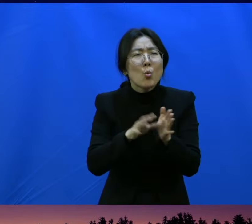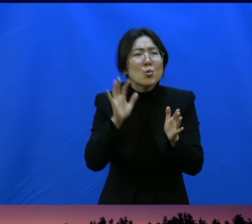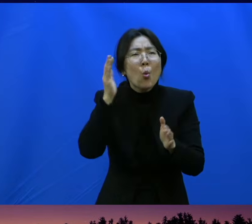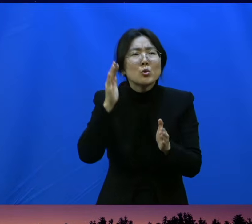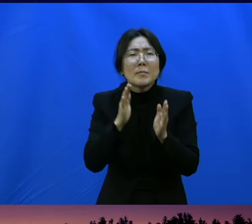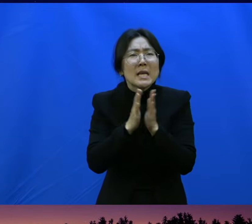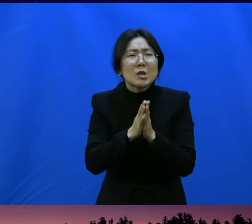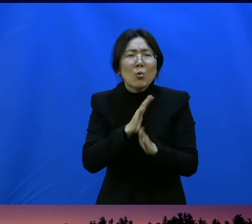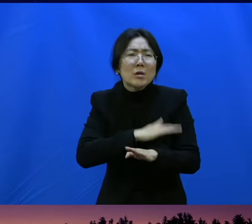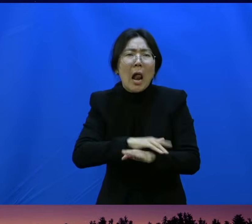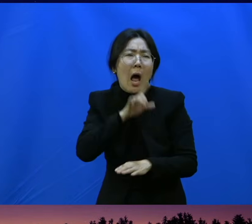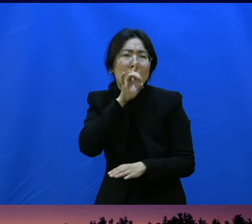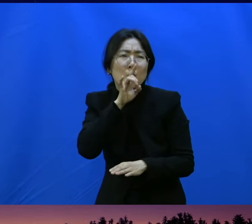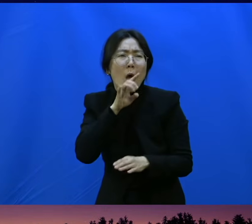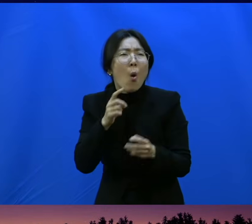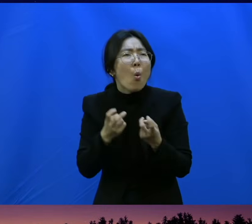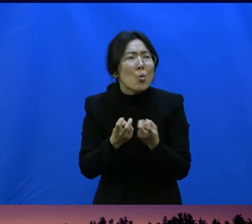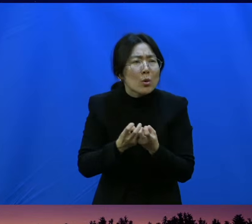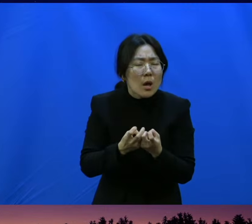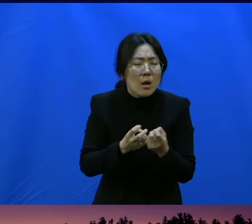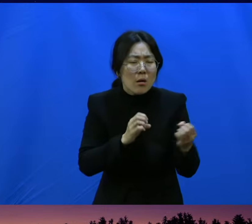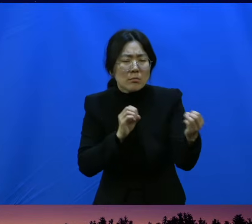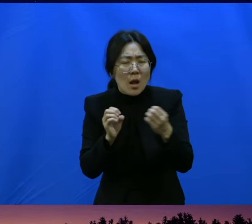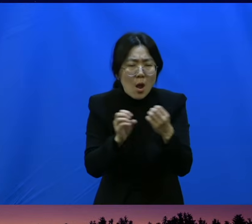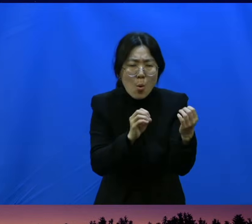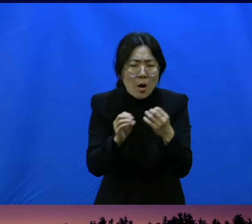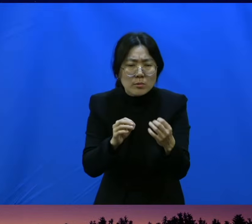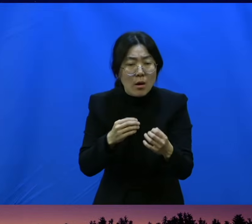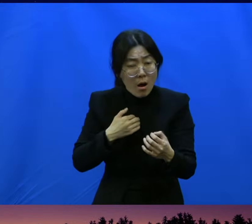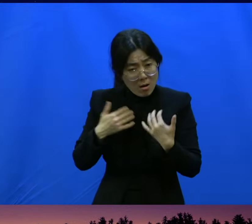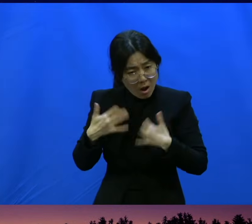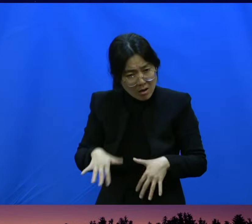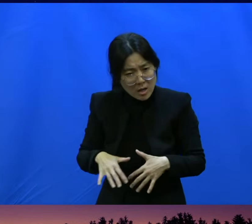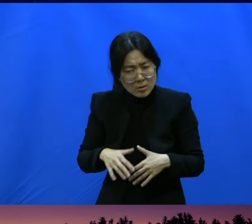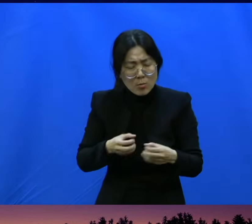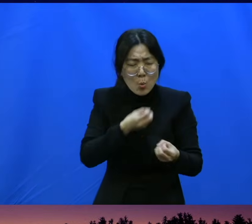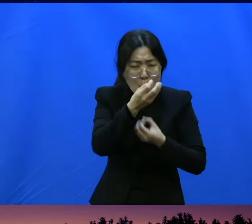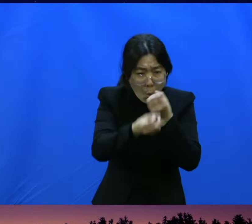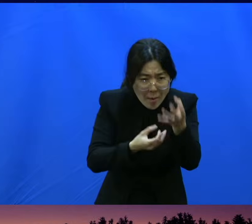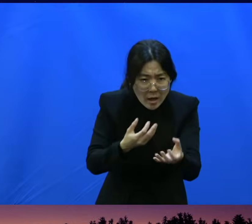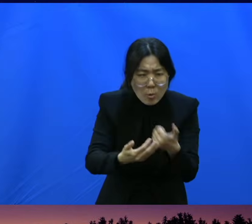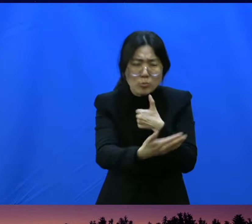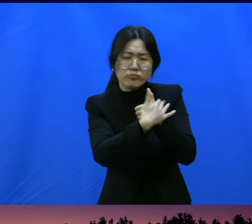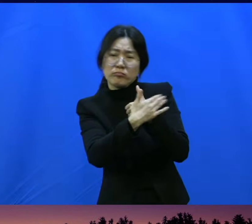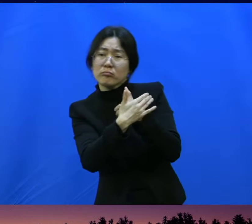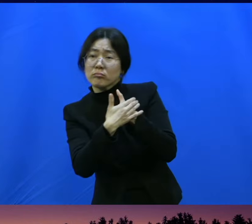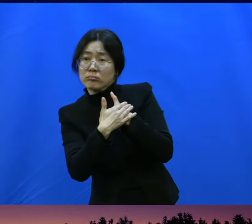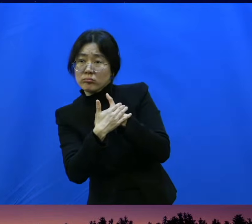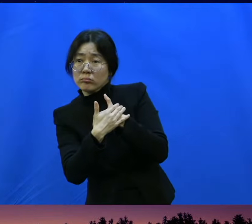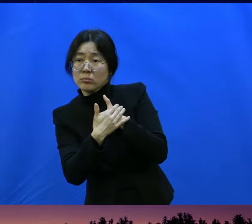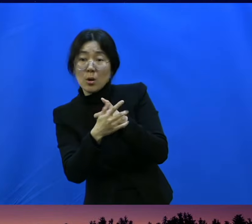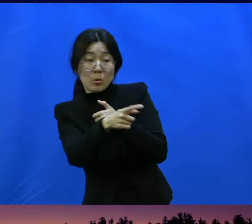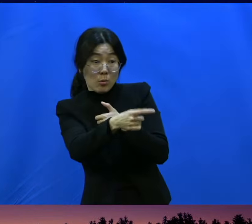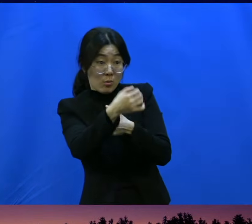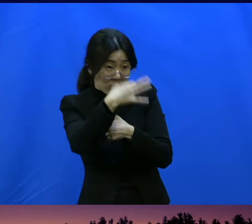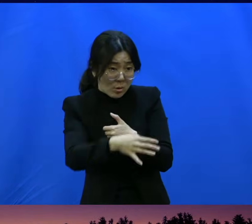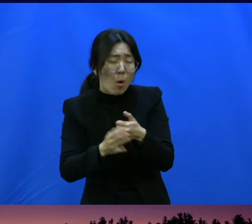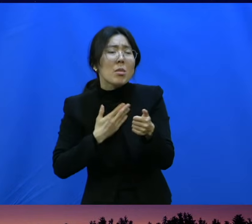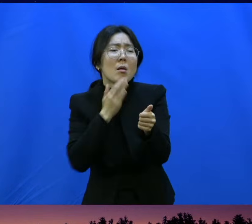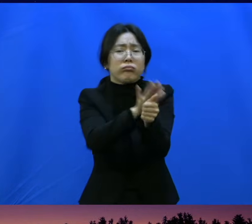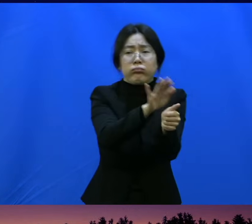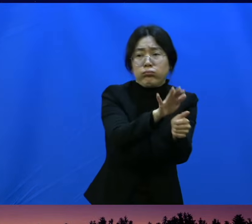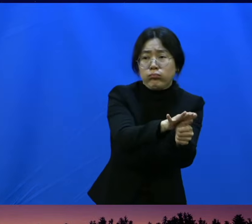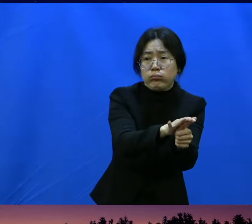된다는 말이죠. 다윗은 자신의 연약함을 공동체 안에 내어놓고 또 서로를 어떻게 도와야 될지를 서로 노력하고 그